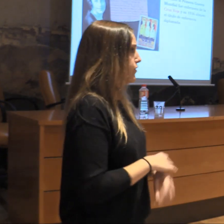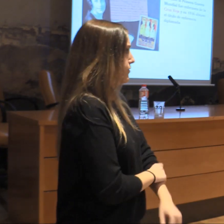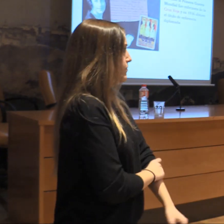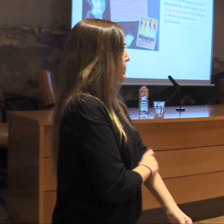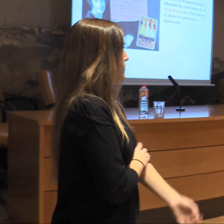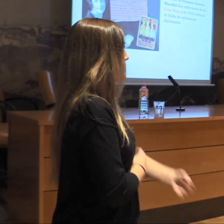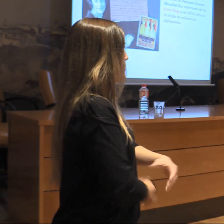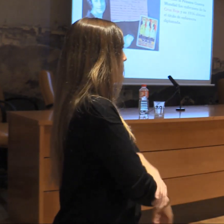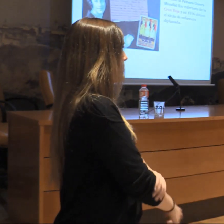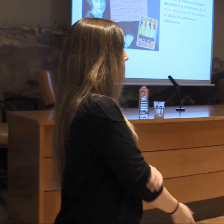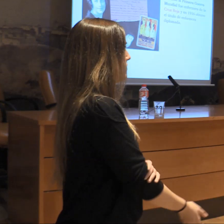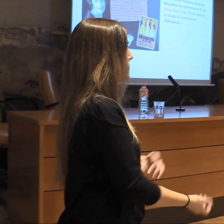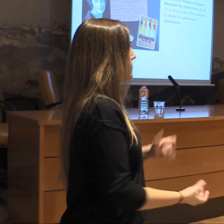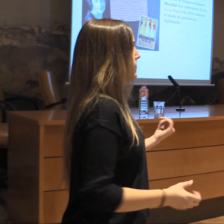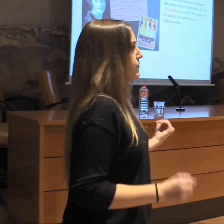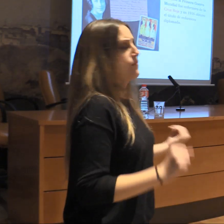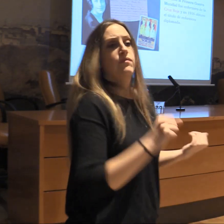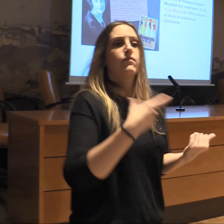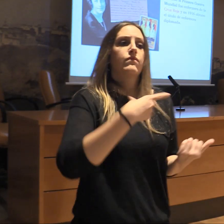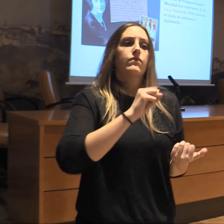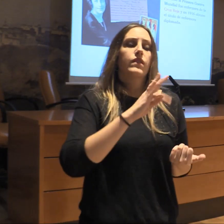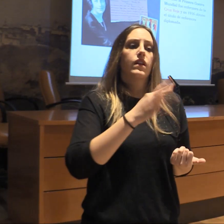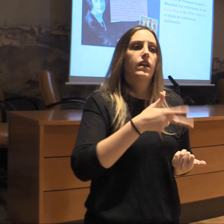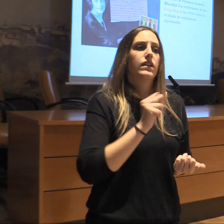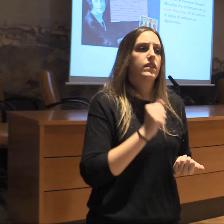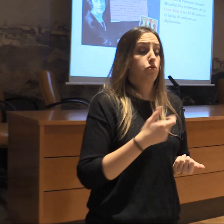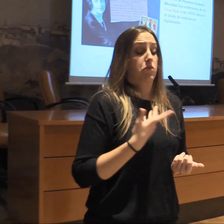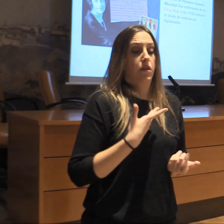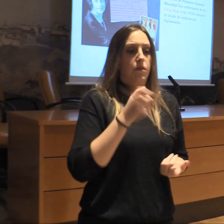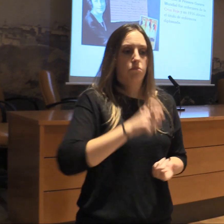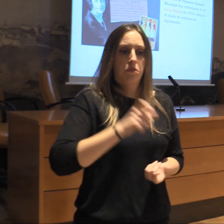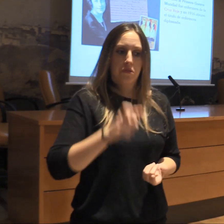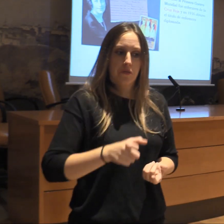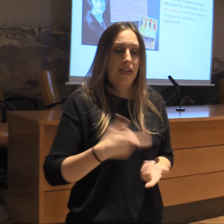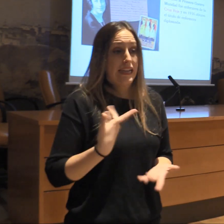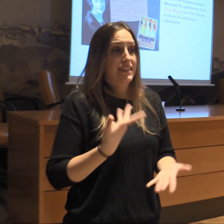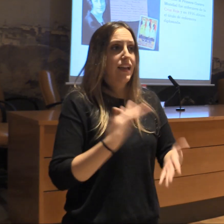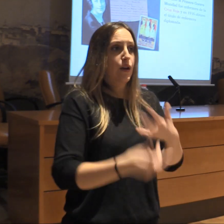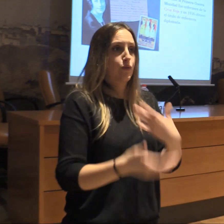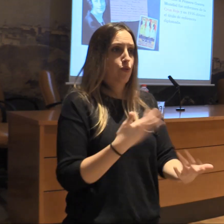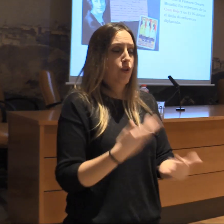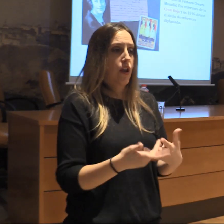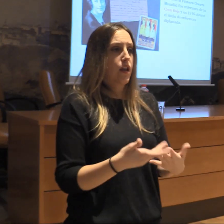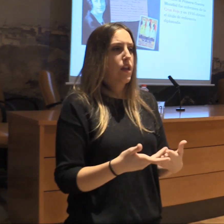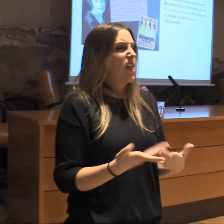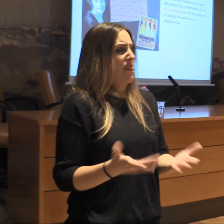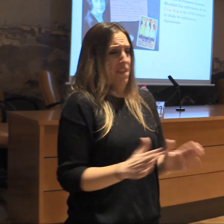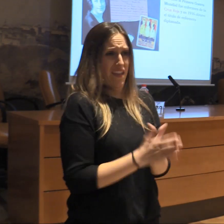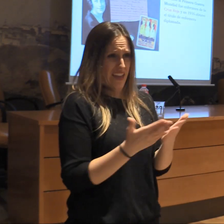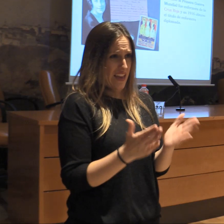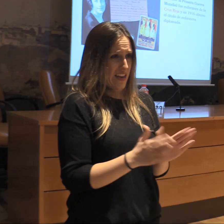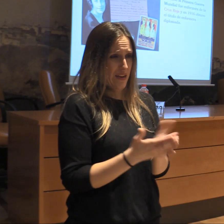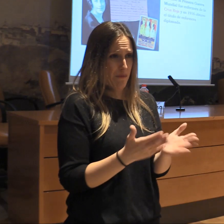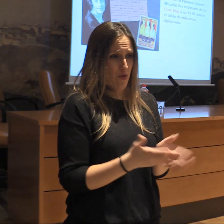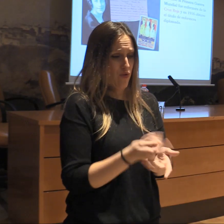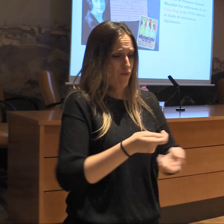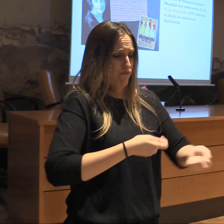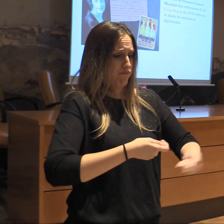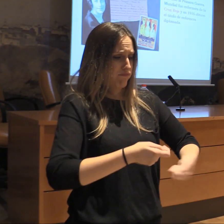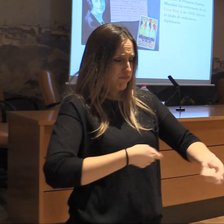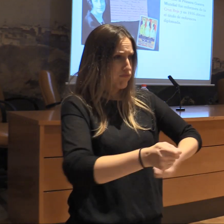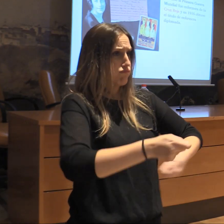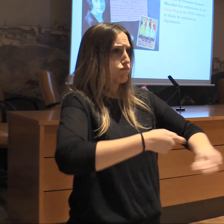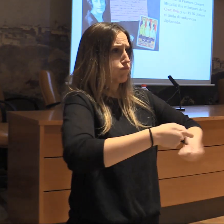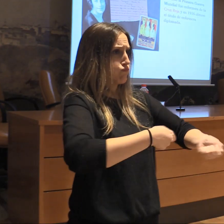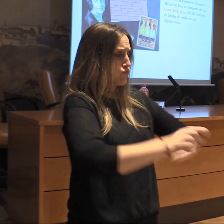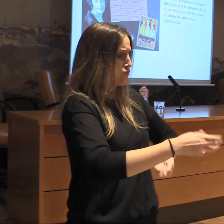una persona enigmática, aparte de ser la autora que ha vendido más libros. Bueno, aparte de